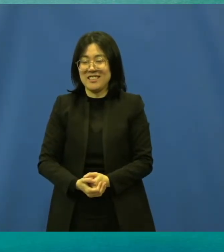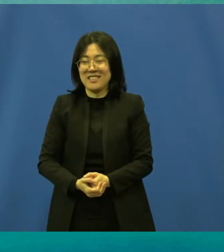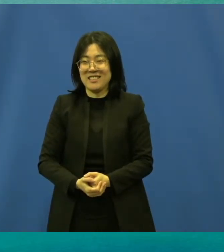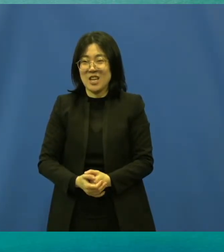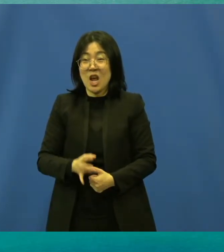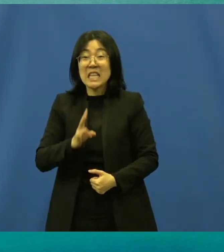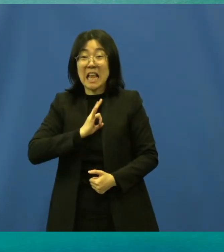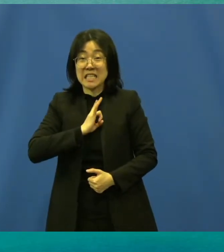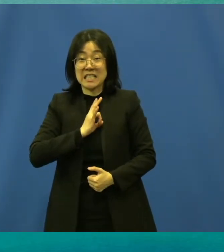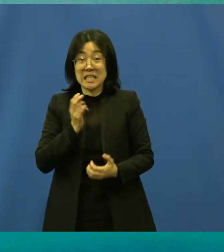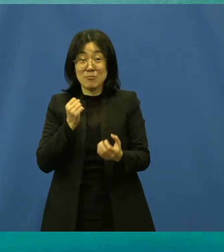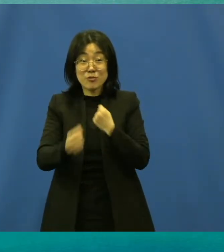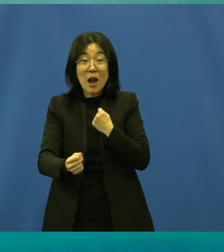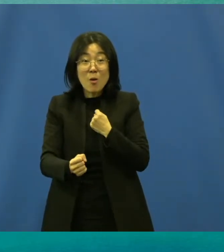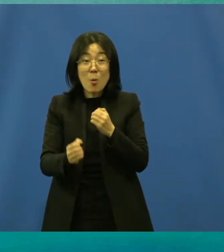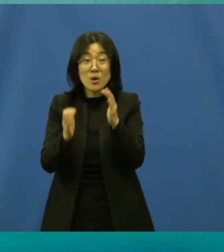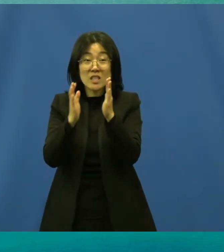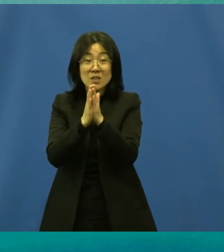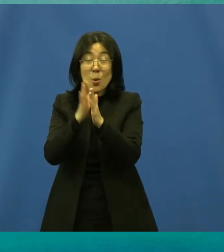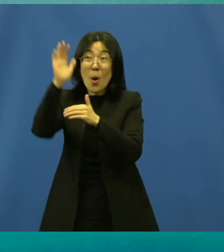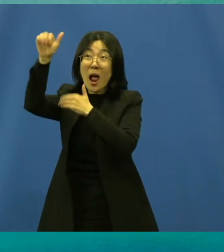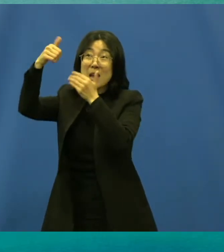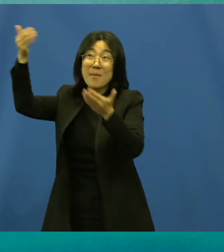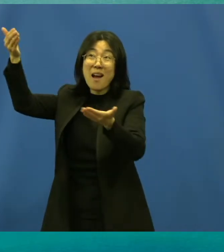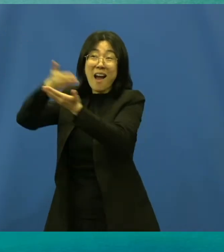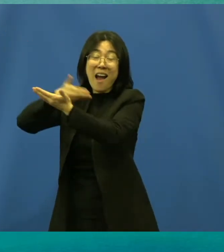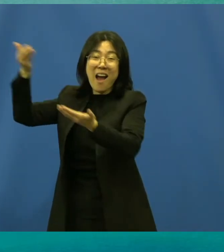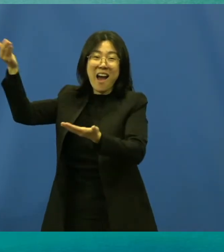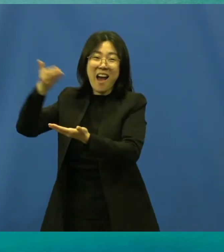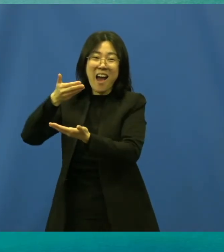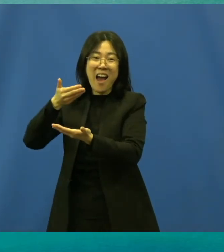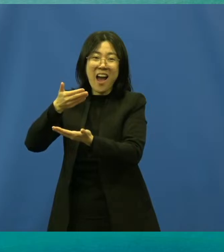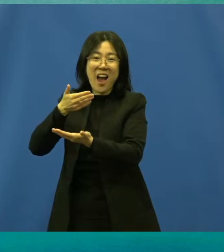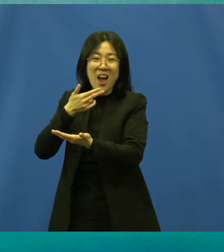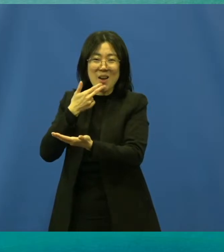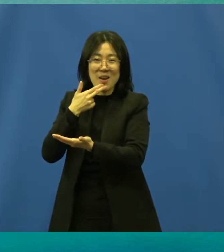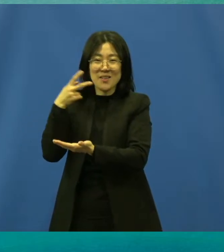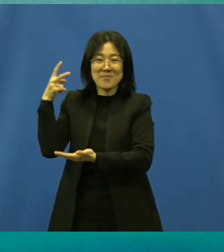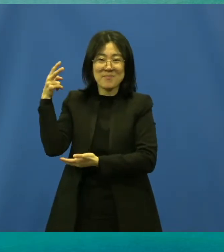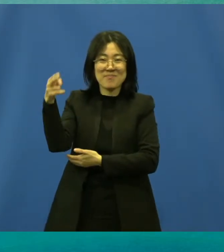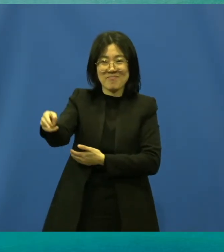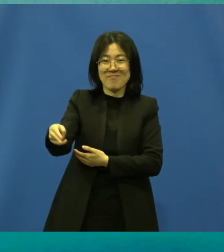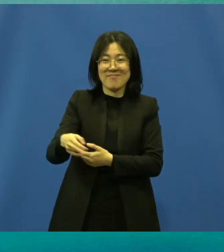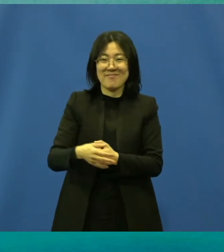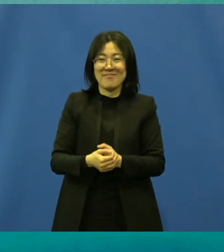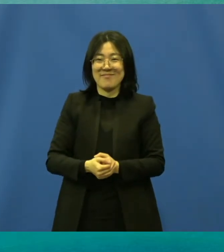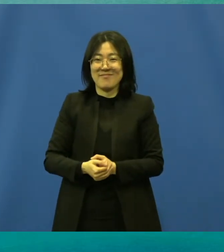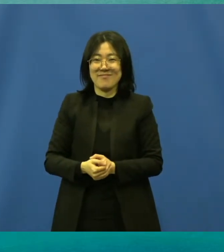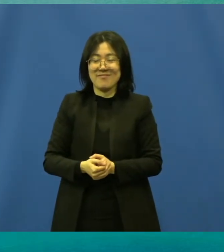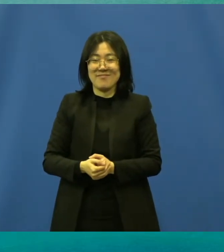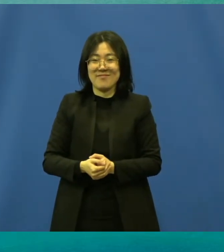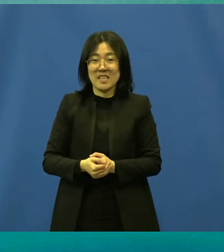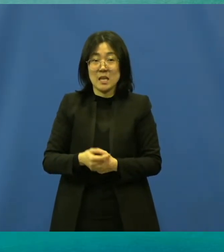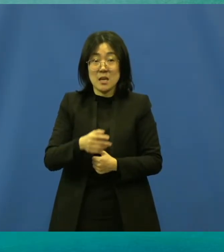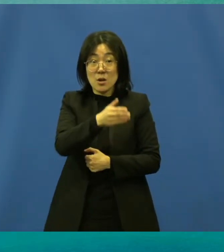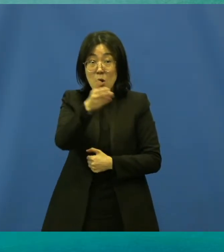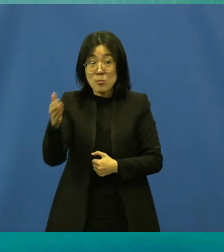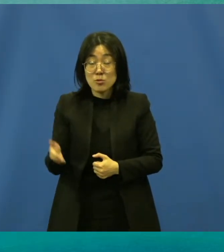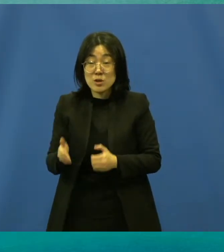기도가 오래전에 끊겨 있었습니다. 기도가 오래전에 끊겨 있었던 사람은 문제가 터져도 기도하지